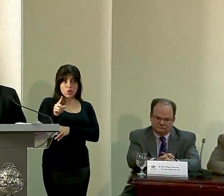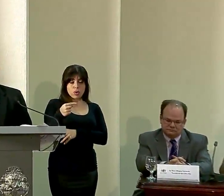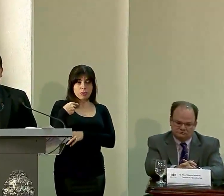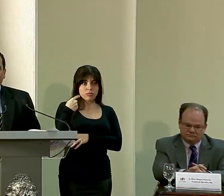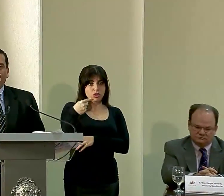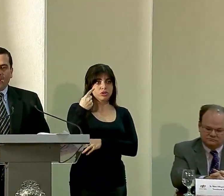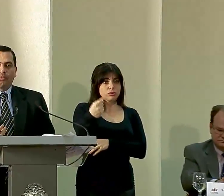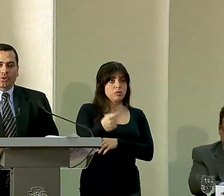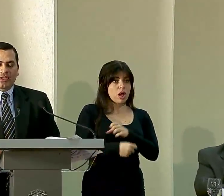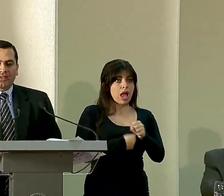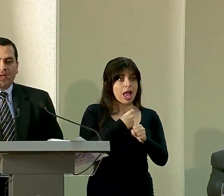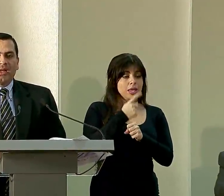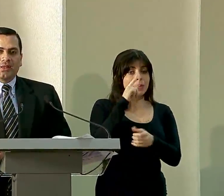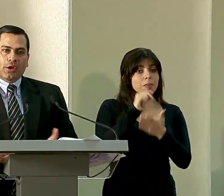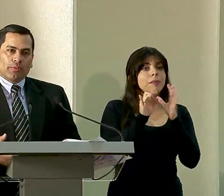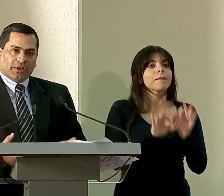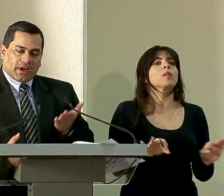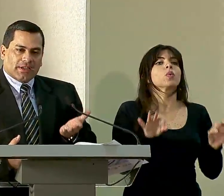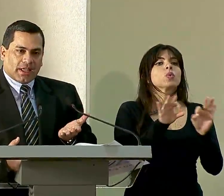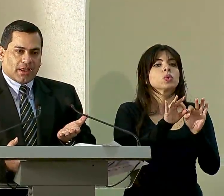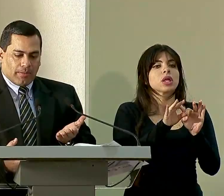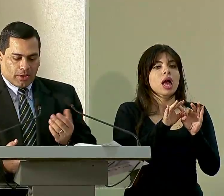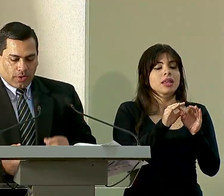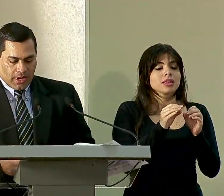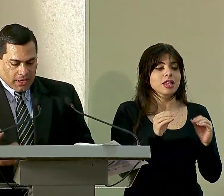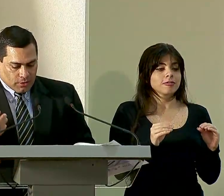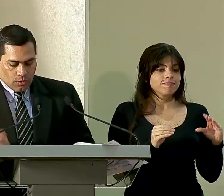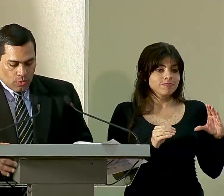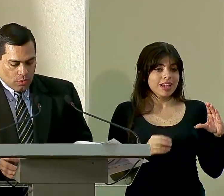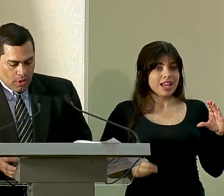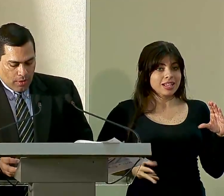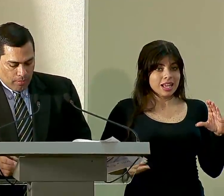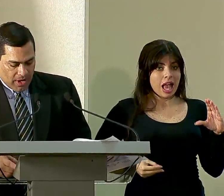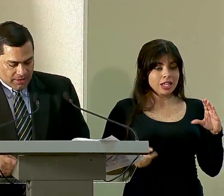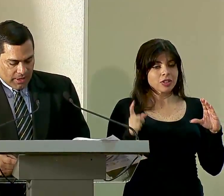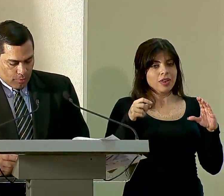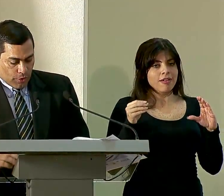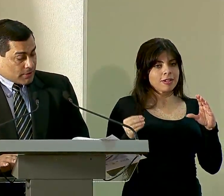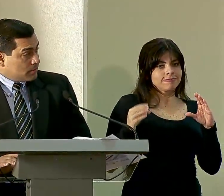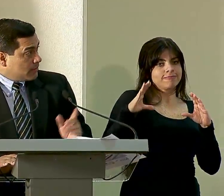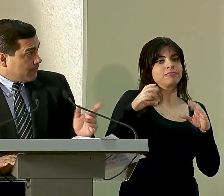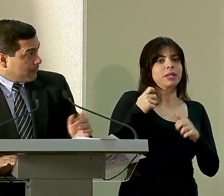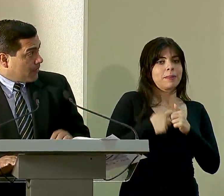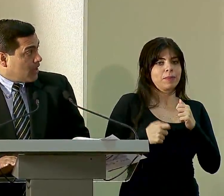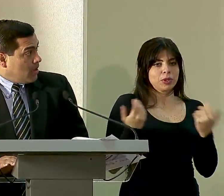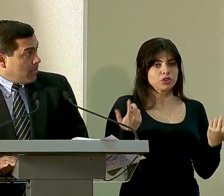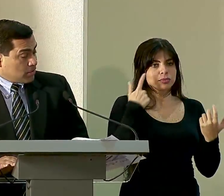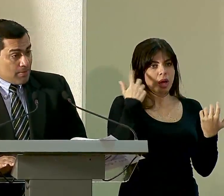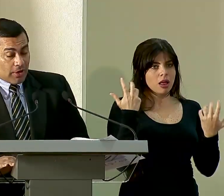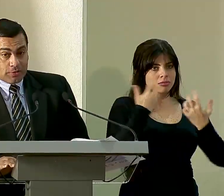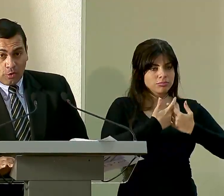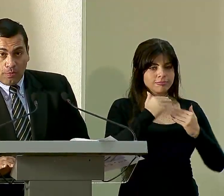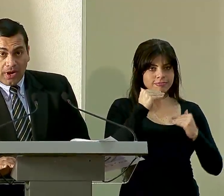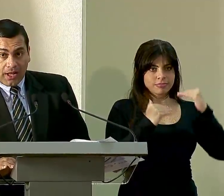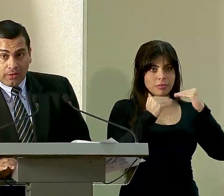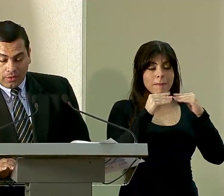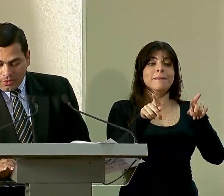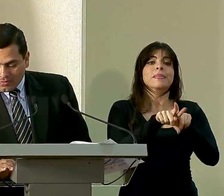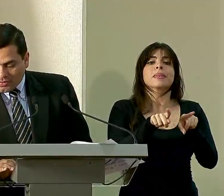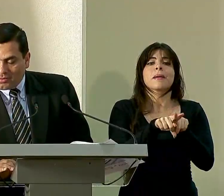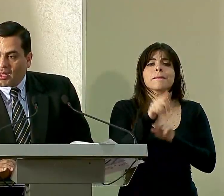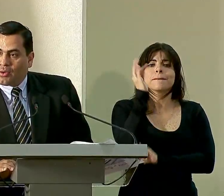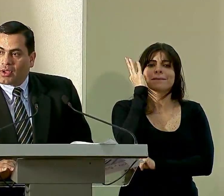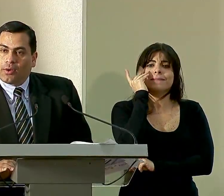siguientes años. De ahí la importancia de compensar este incremento en el gasto con más impuestos. Pero también nos preocupa el